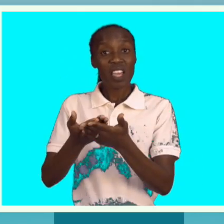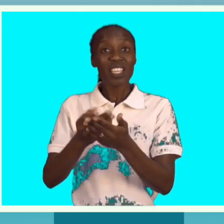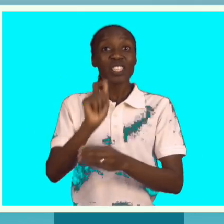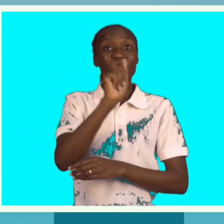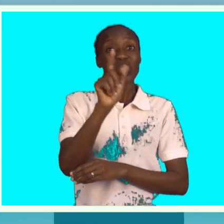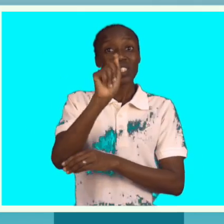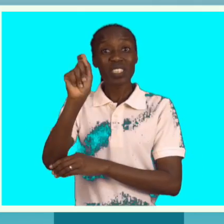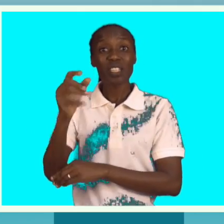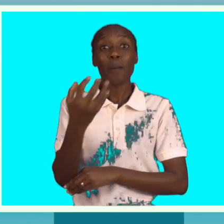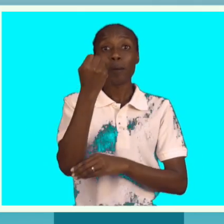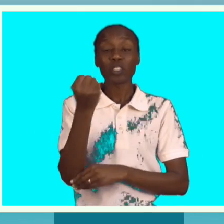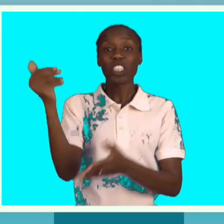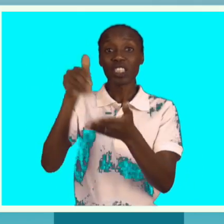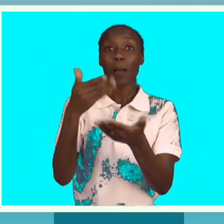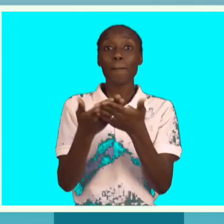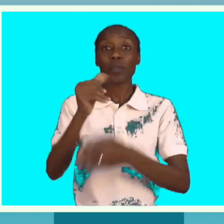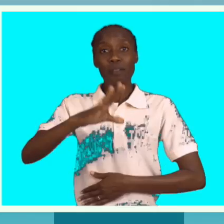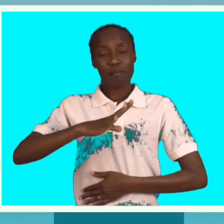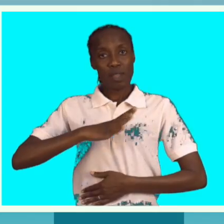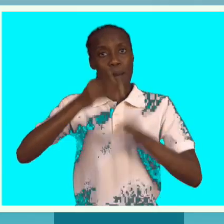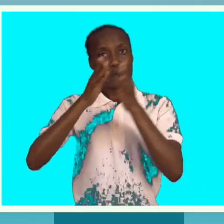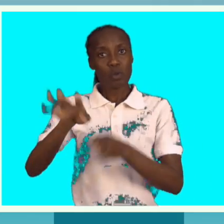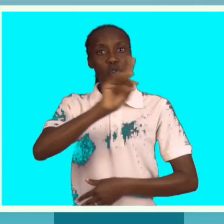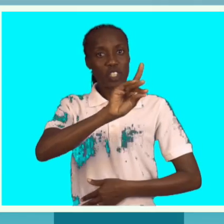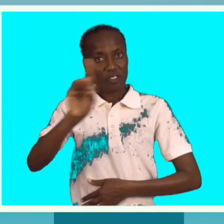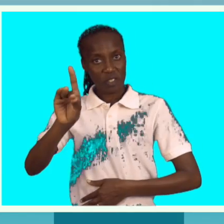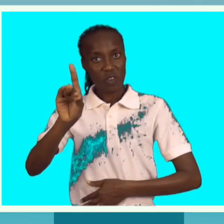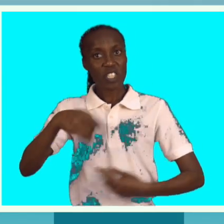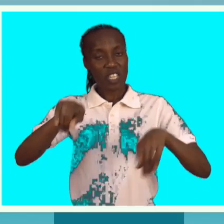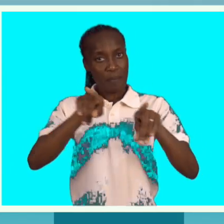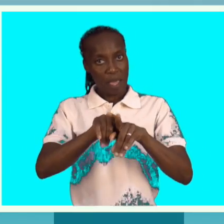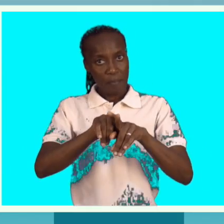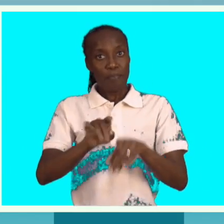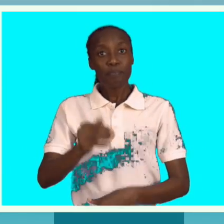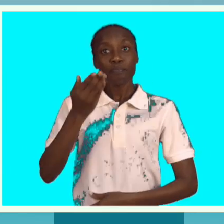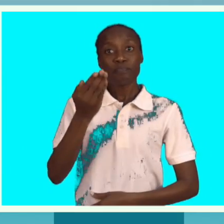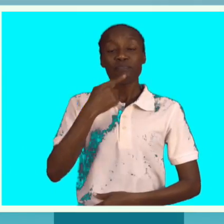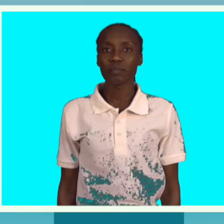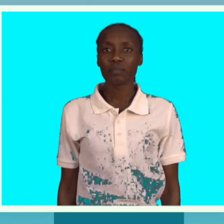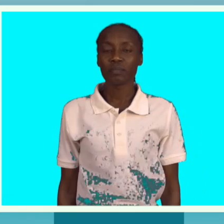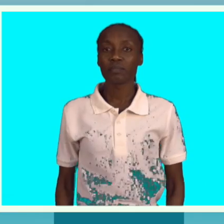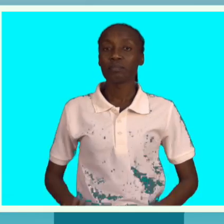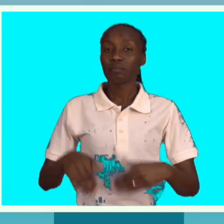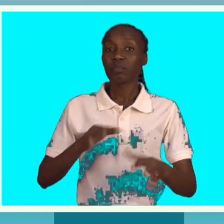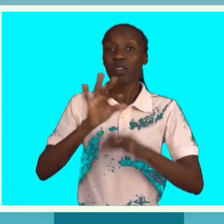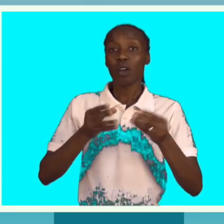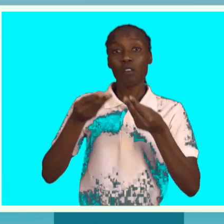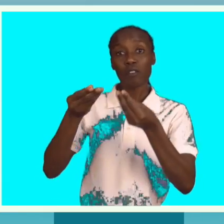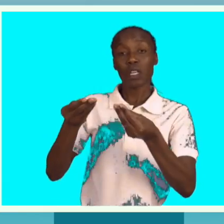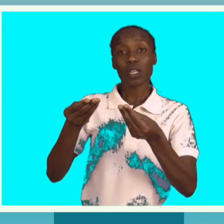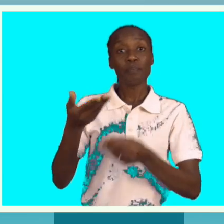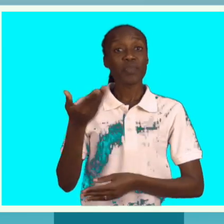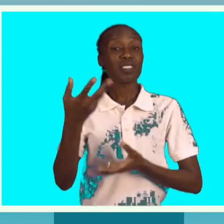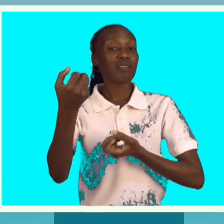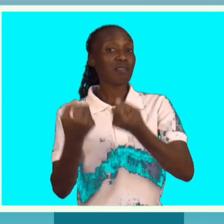irá, porque tem lá as pessoas também com deficiência. Todas as pessoas pertencem à Associação Desportiva. Com oferta desta minha